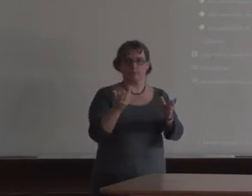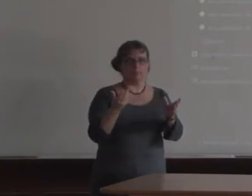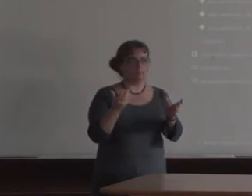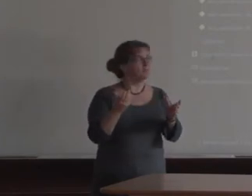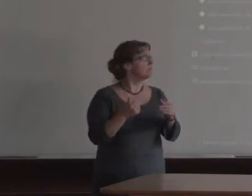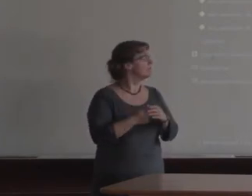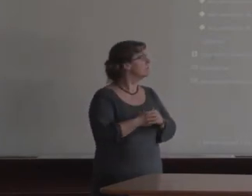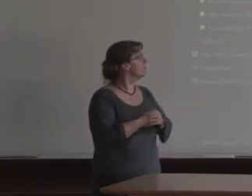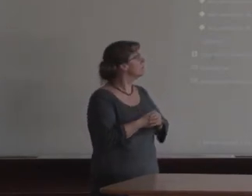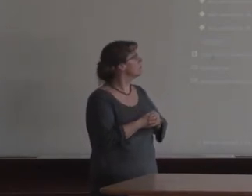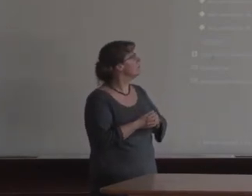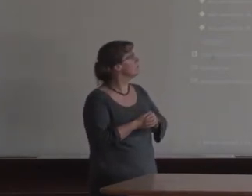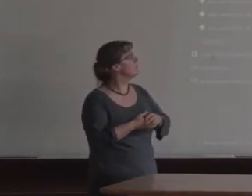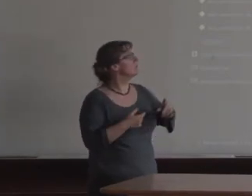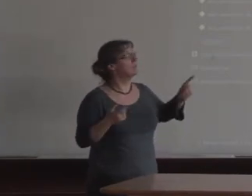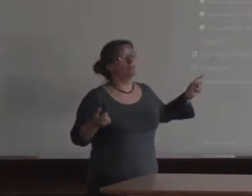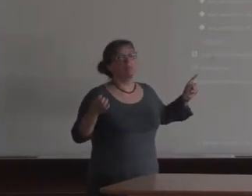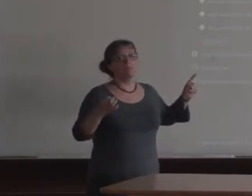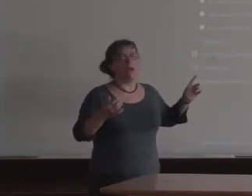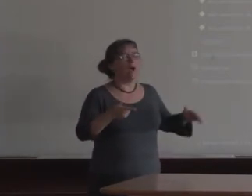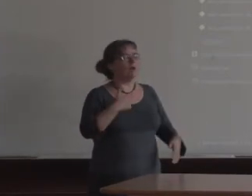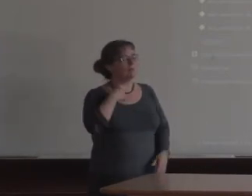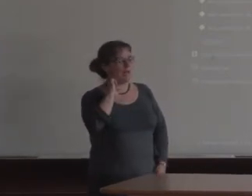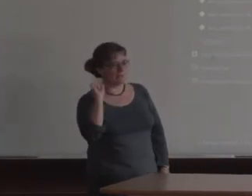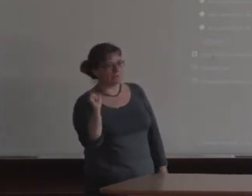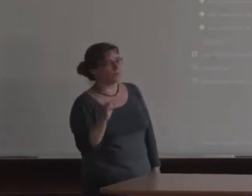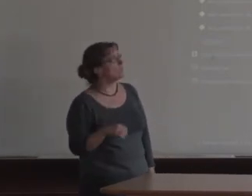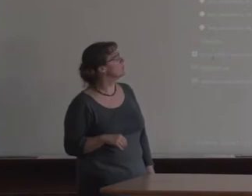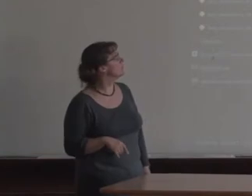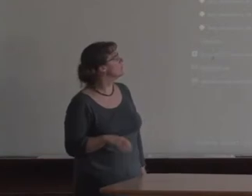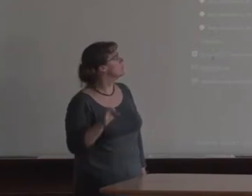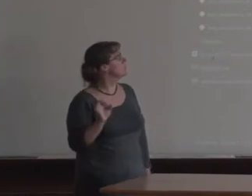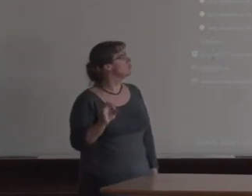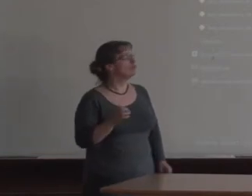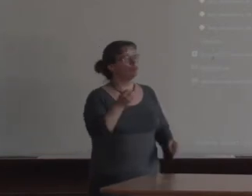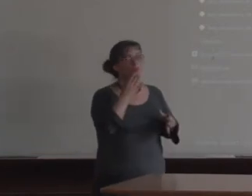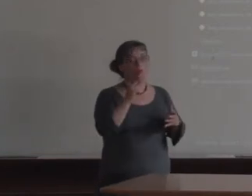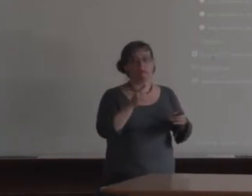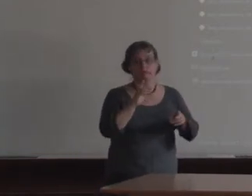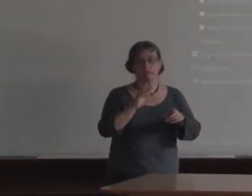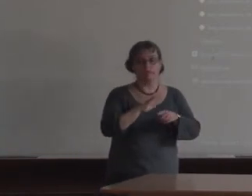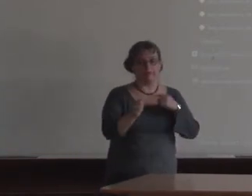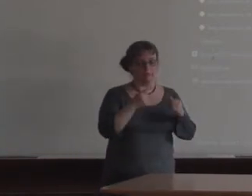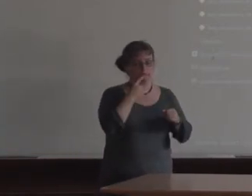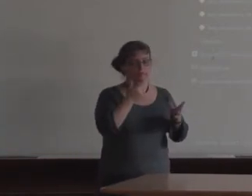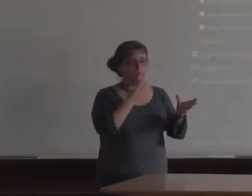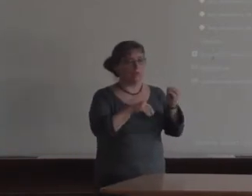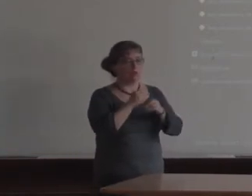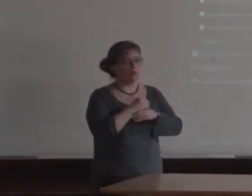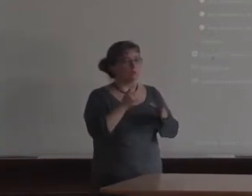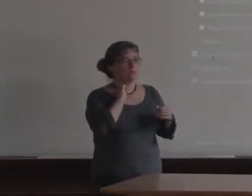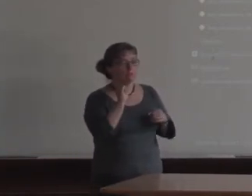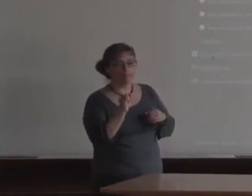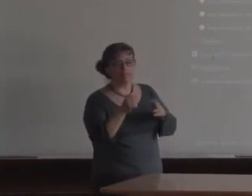Donc le truc classique, en général, on appelle il y a des fonctions qui vont nous renvoyer quelque chose. Et l'assertion, ben, on va la faire dessus. C'est égal à ça, il y a tel élément dedans. Bon, ça,